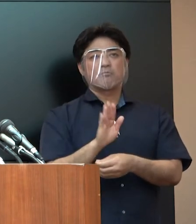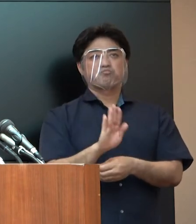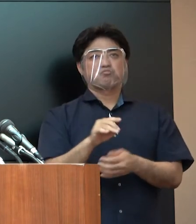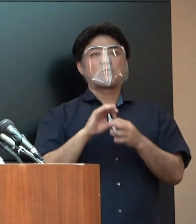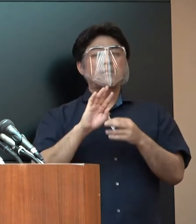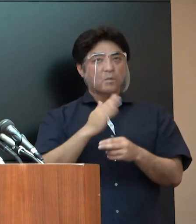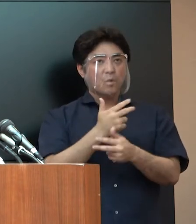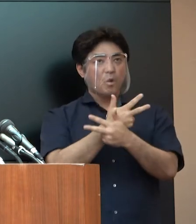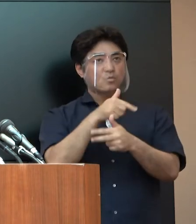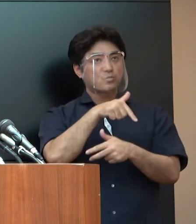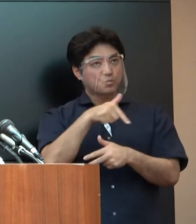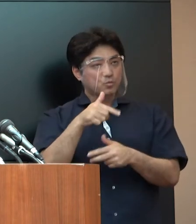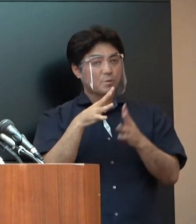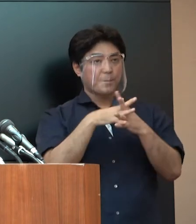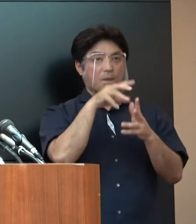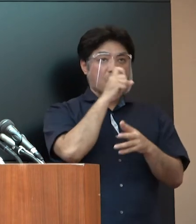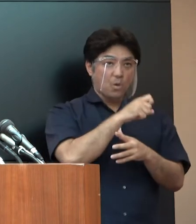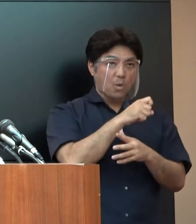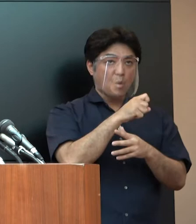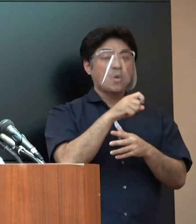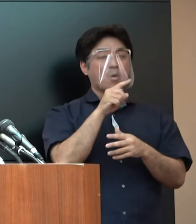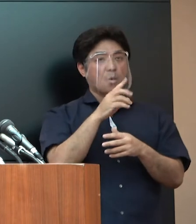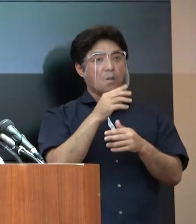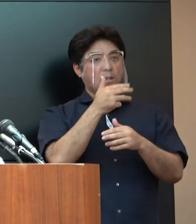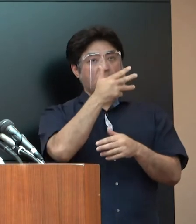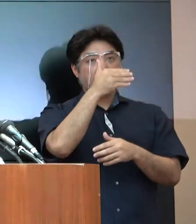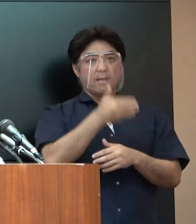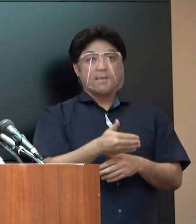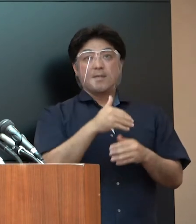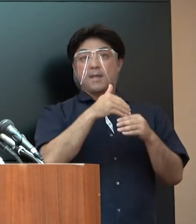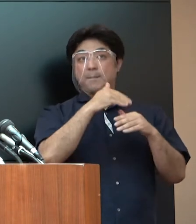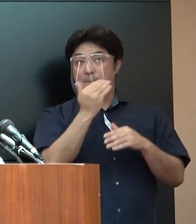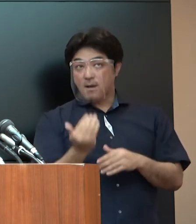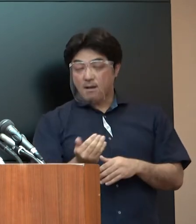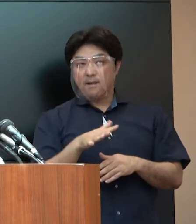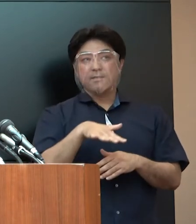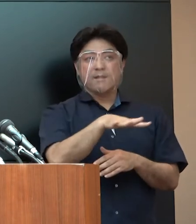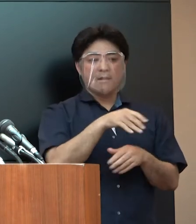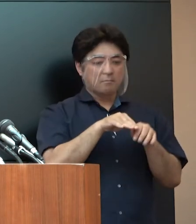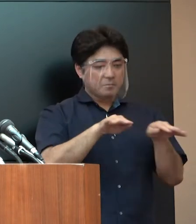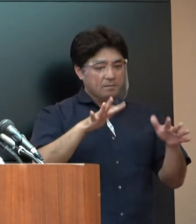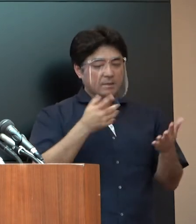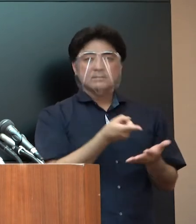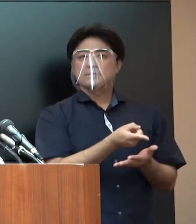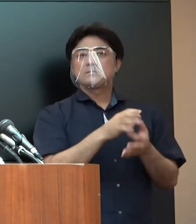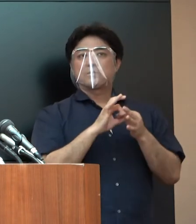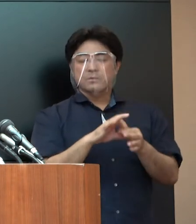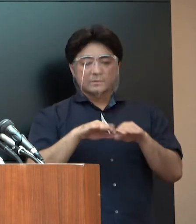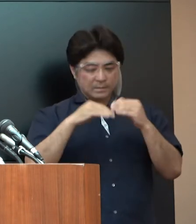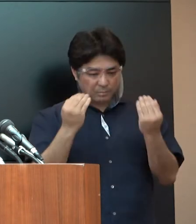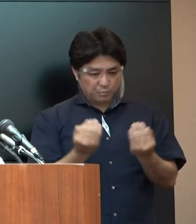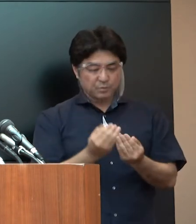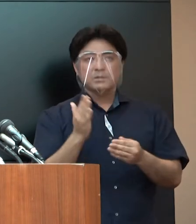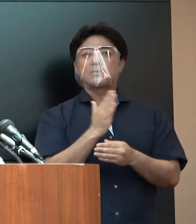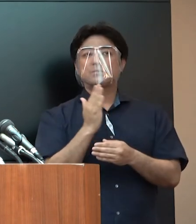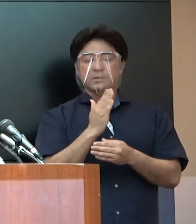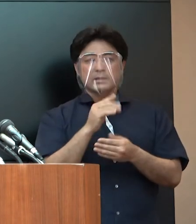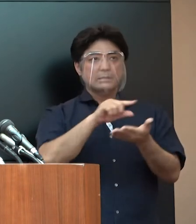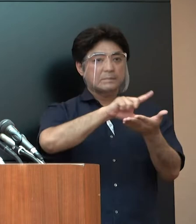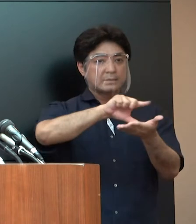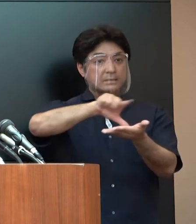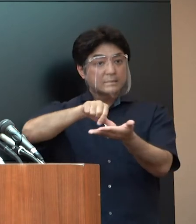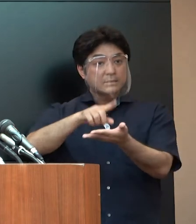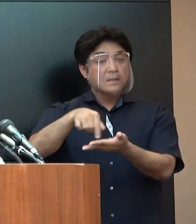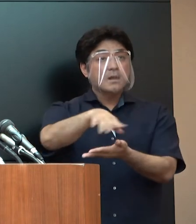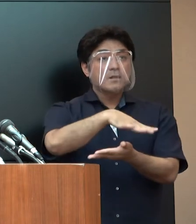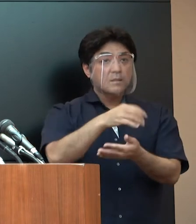北部、宮古、八重山では認められていないことから、県全体の流行ではなく地域的な流行が始まってい